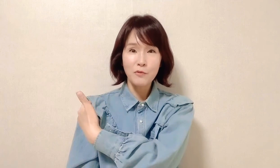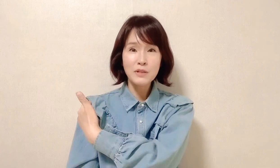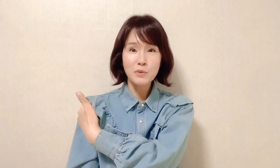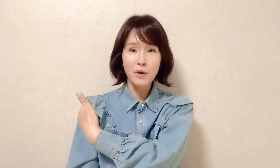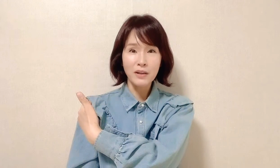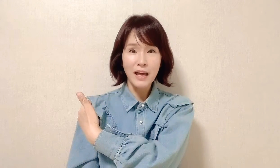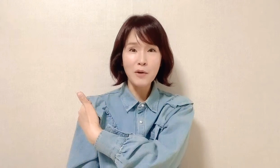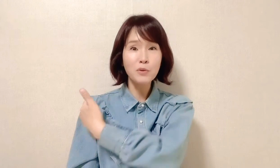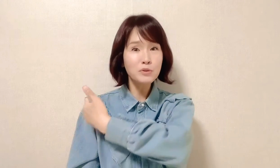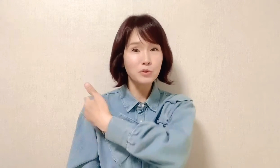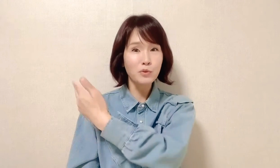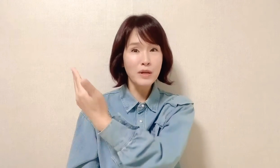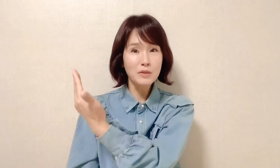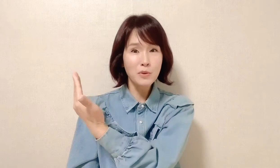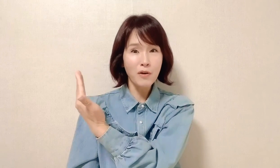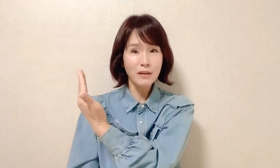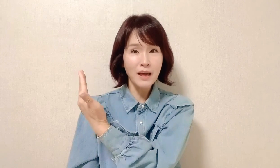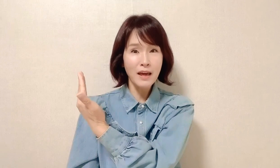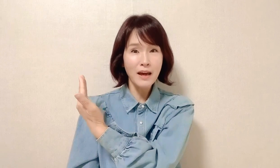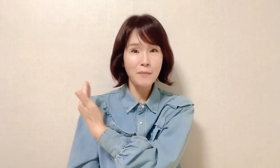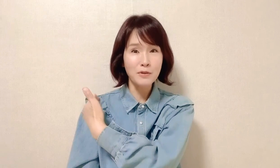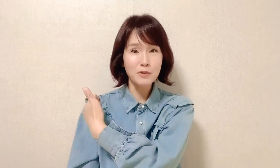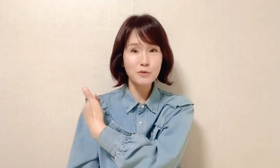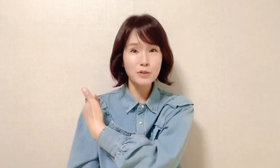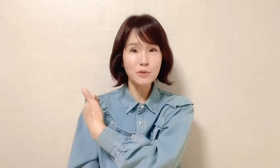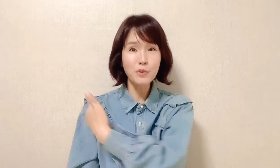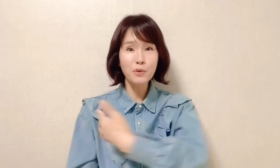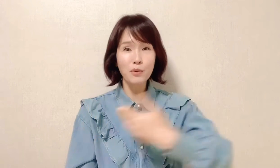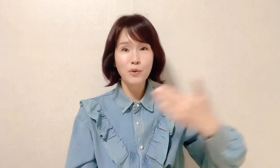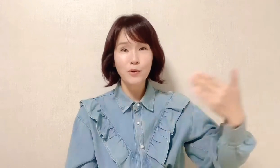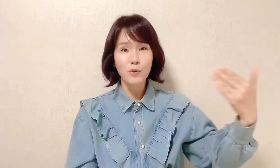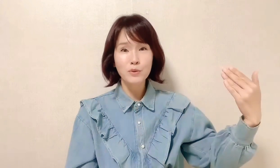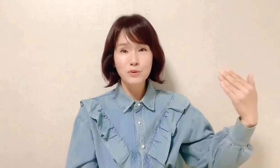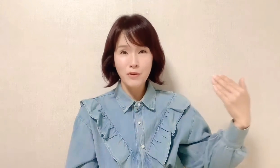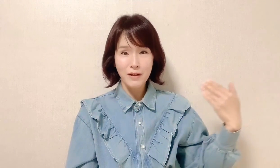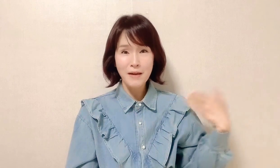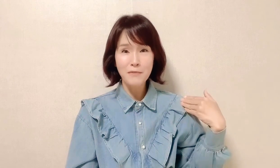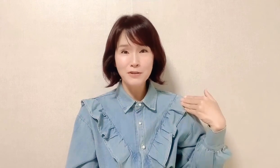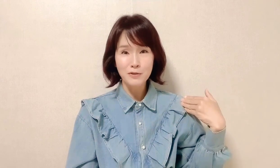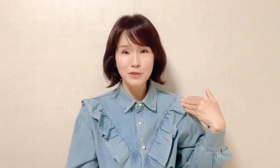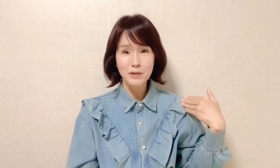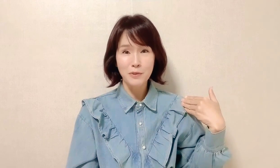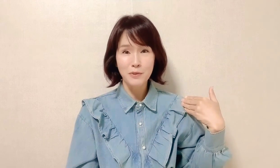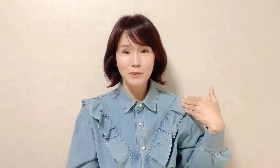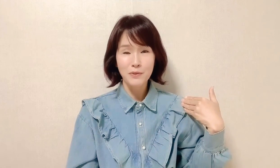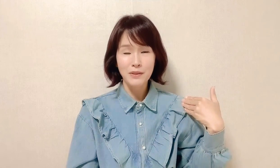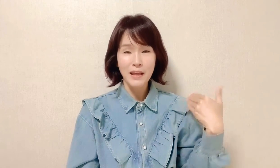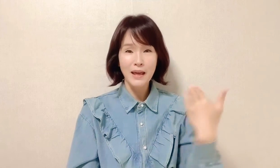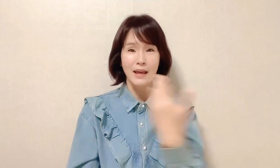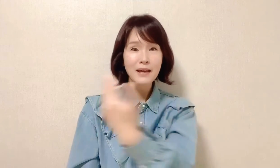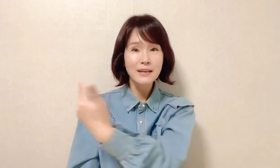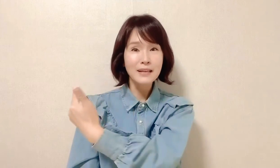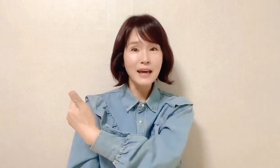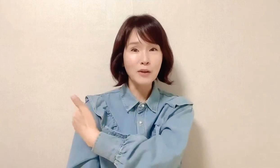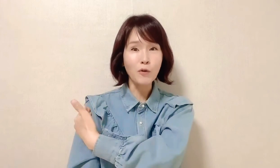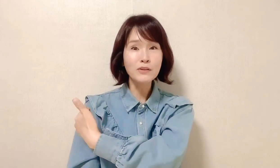왼쪽 어깨, 오른손으로 왼쪽 어깨 한번 쳐주시고 오른쪽 어깨 한번 쳐주시고 네, 이게